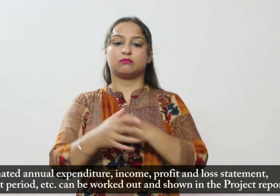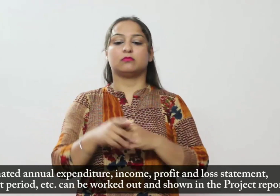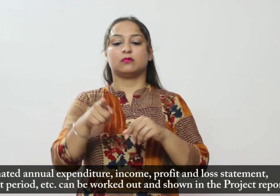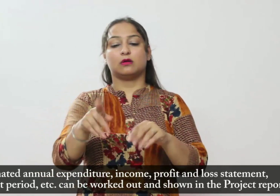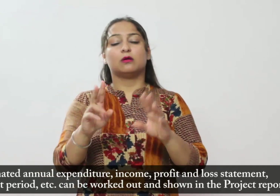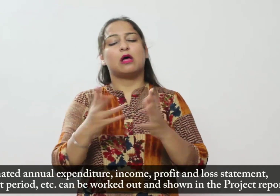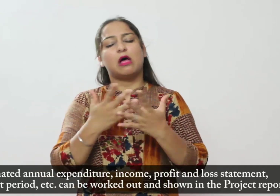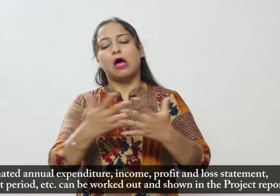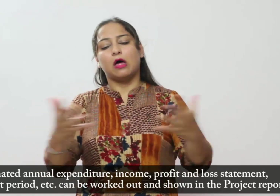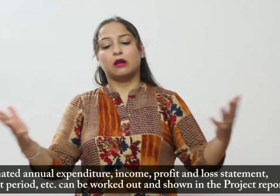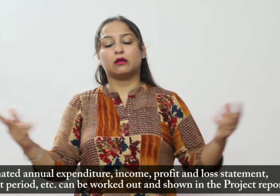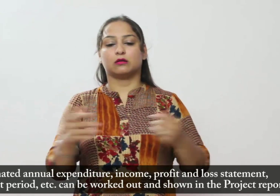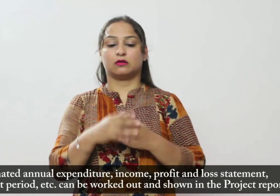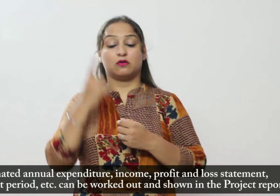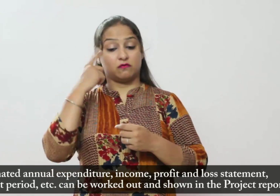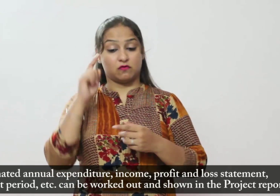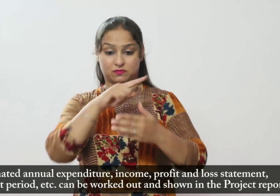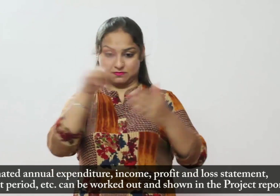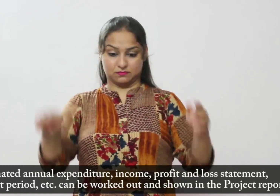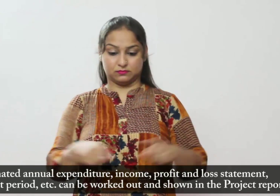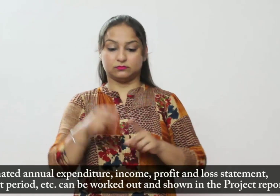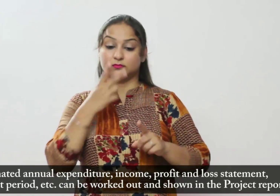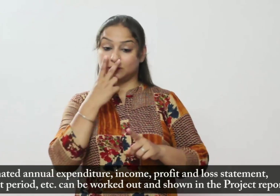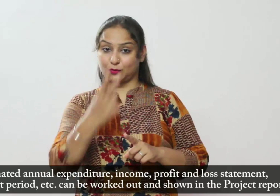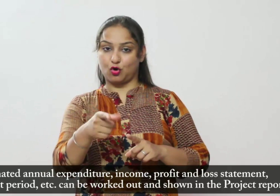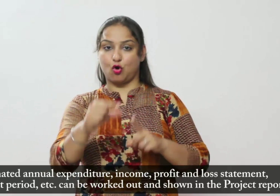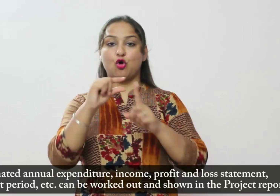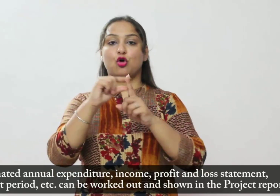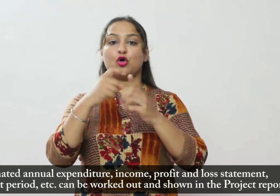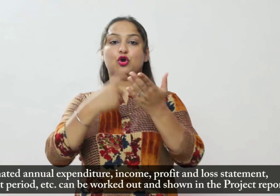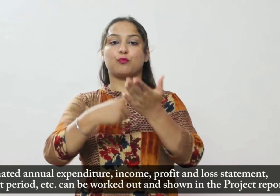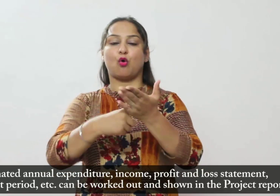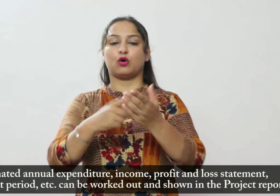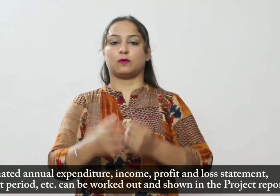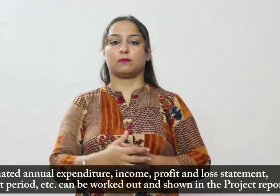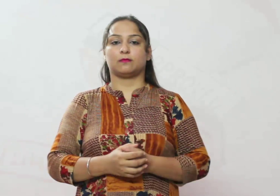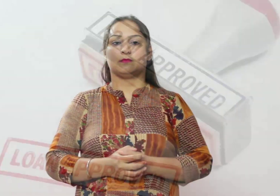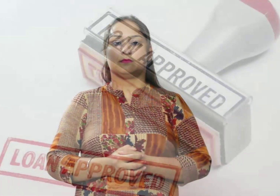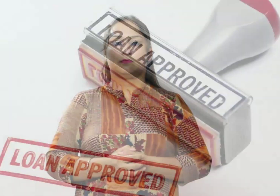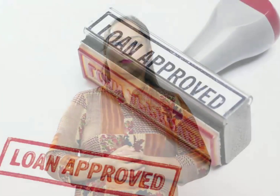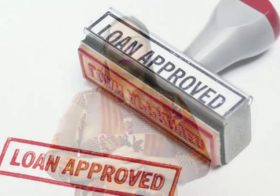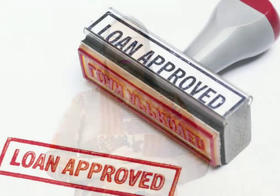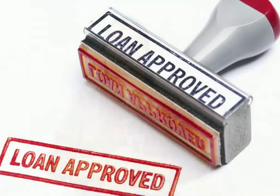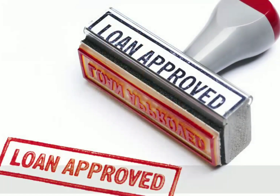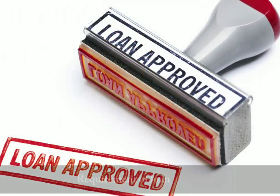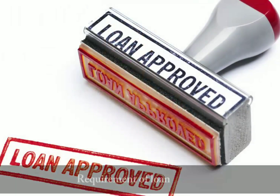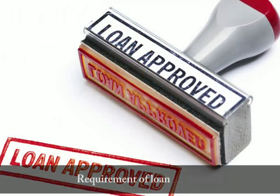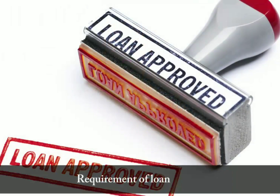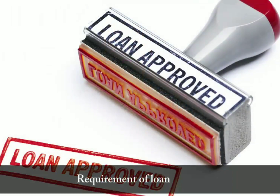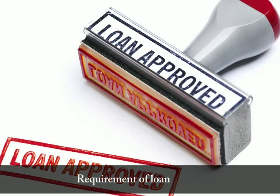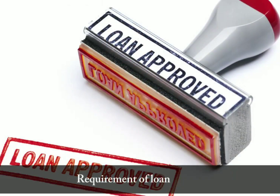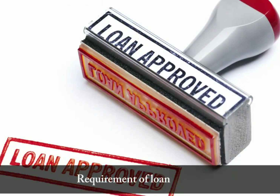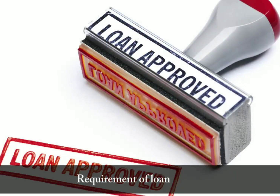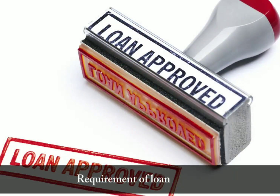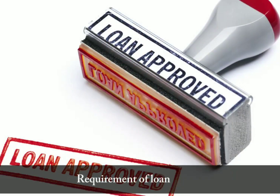भुगतान अवधि आदि पर काम किया जा सकता है। ऋण की आवश्यकता।